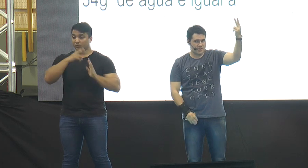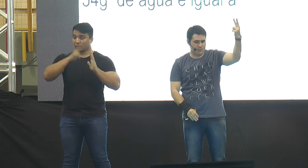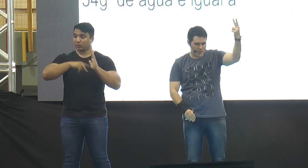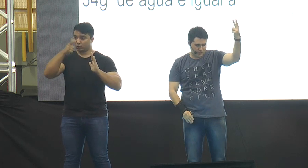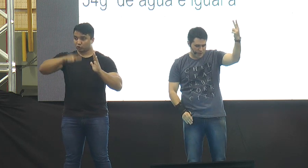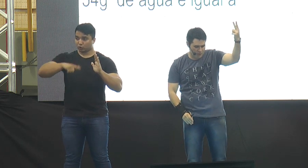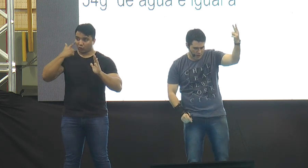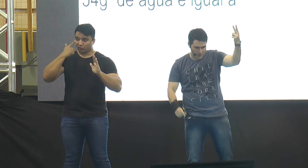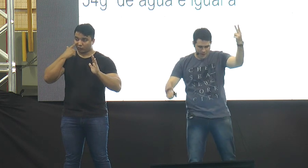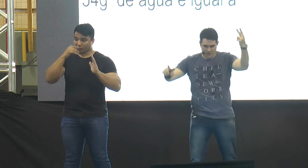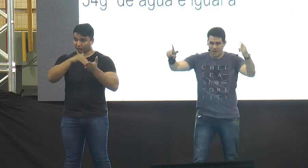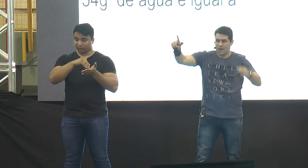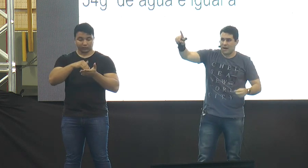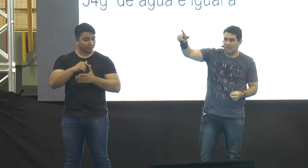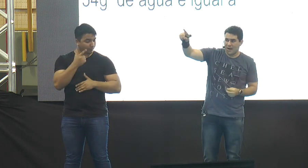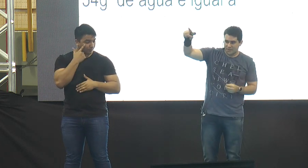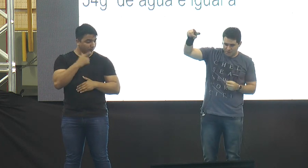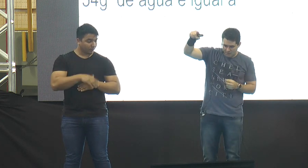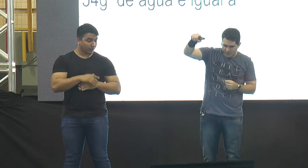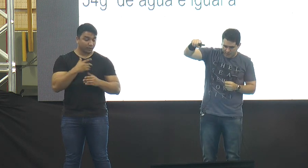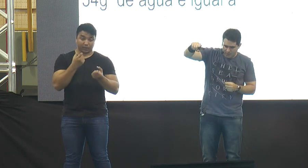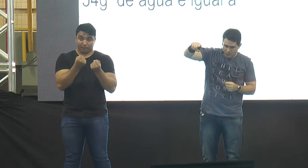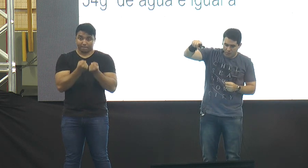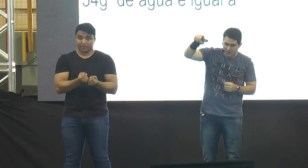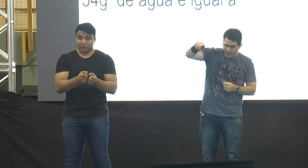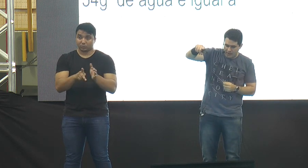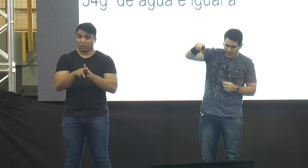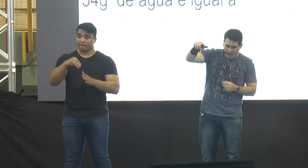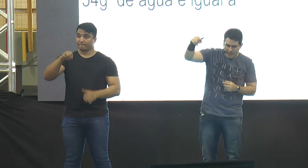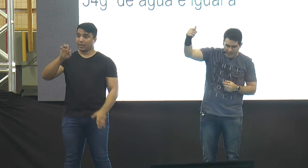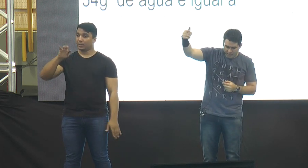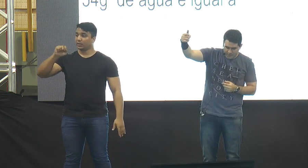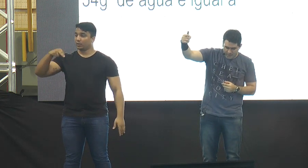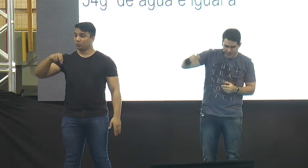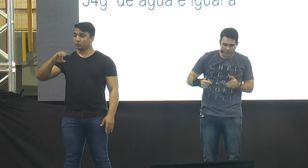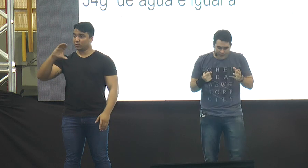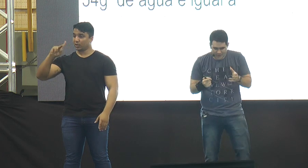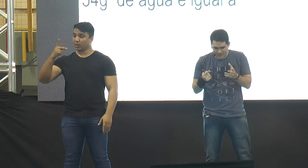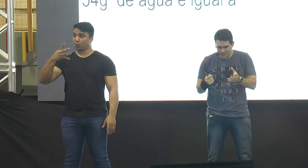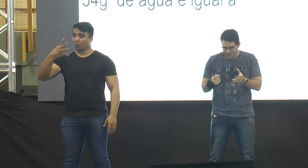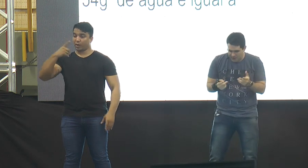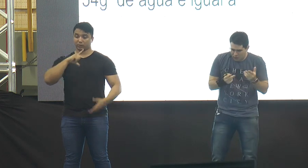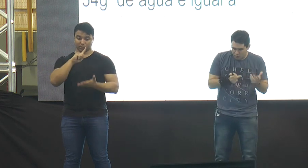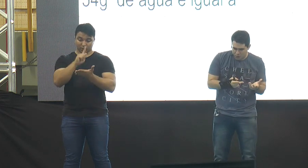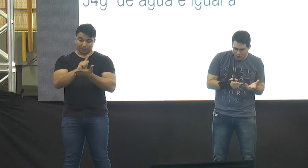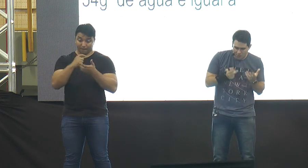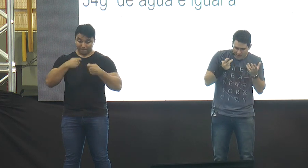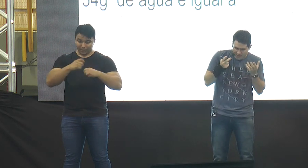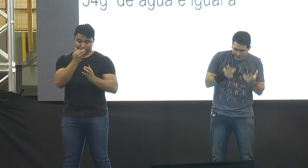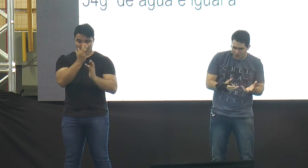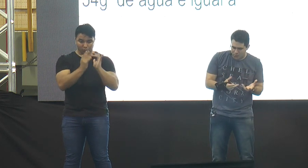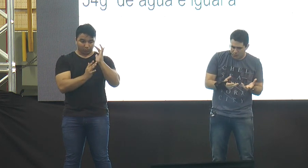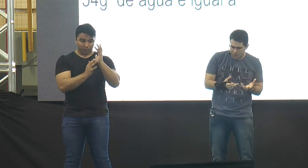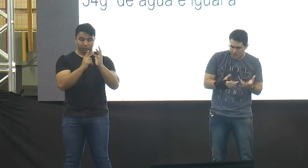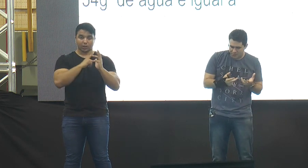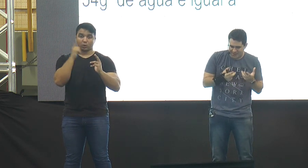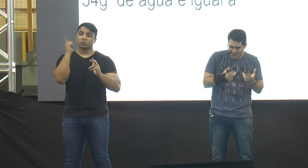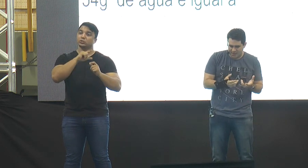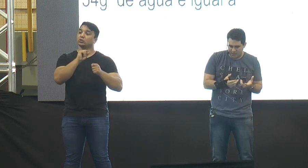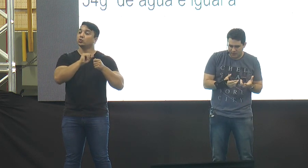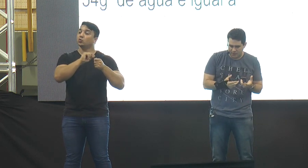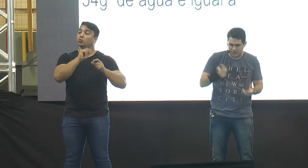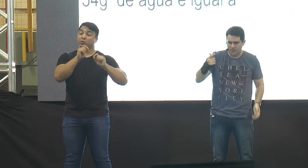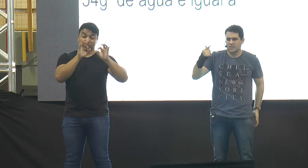com vocês essa parte final, ó. A massa de metano que, em gramas, precisa entrar em combustão para que sejam